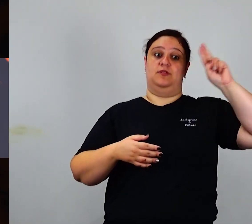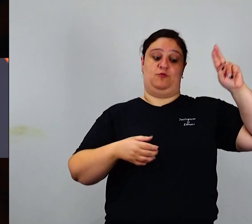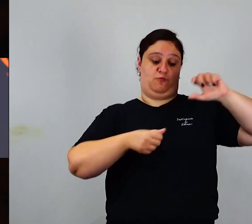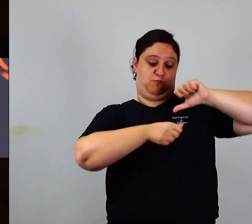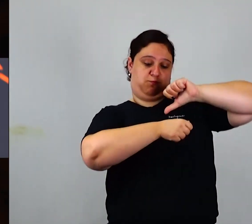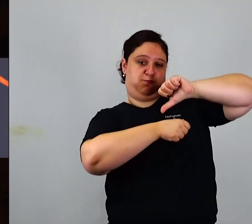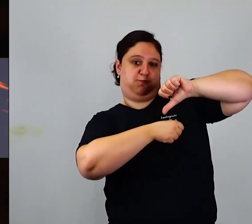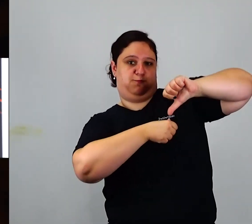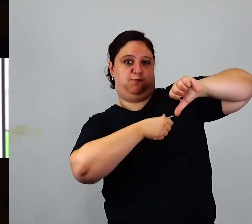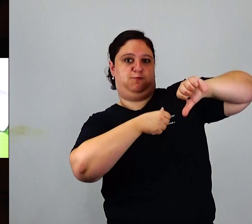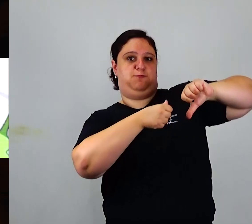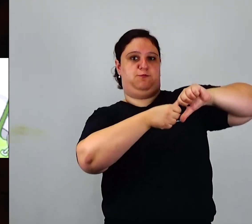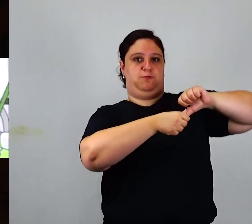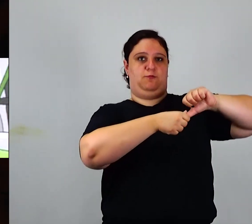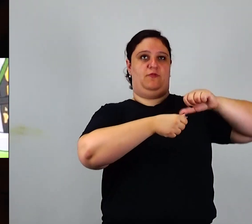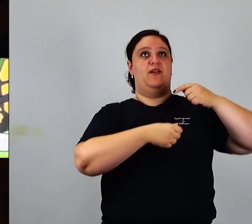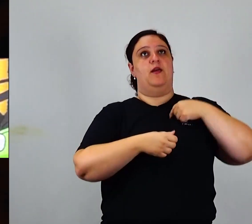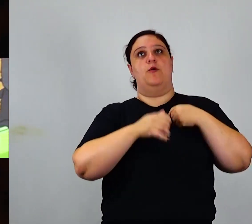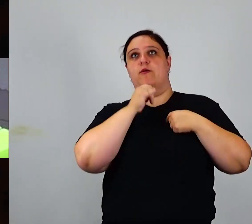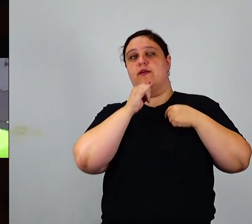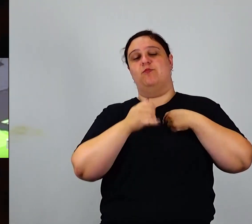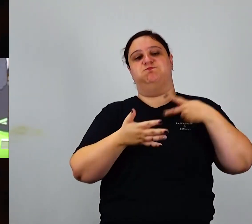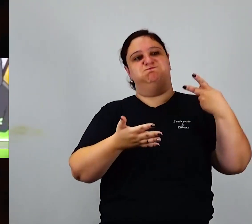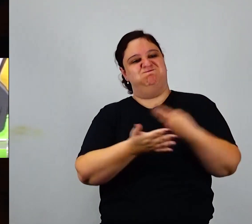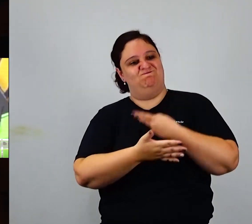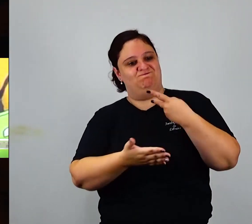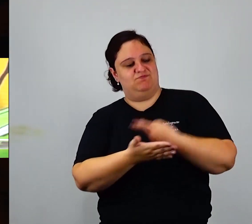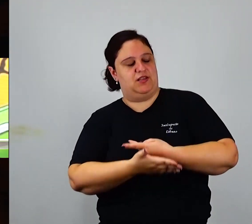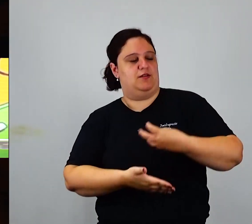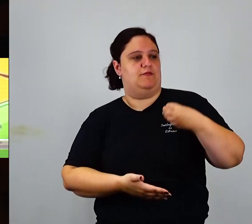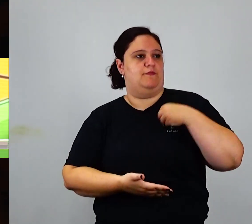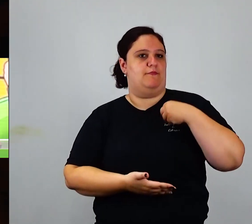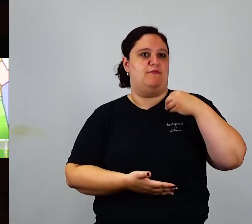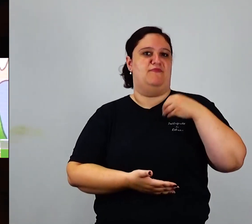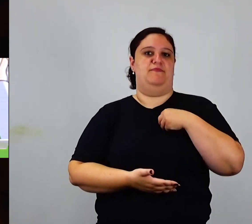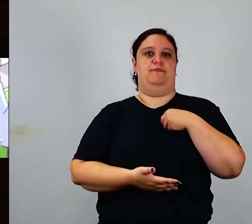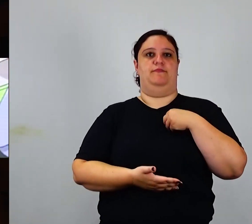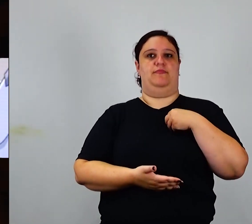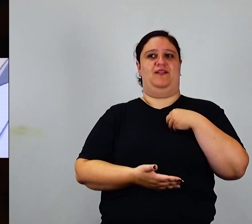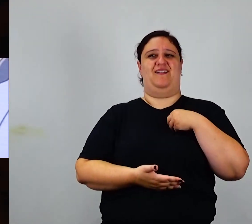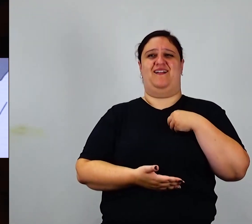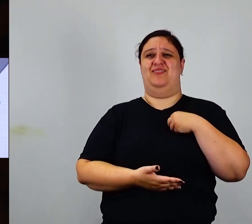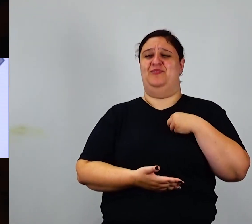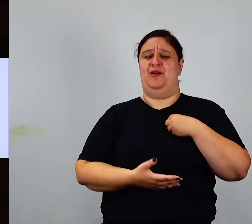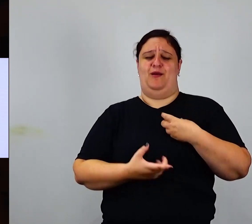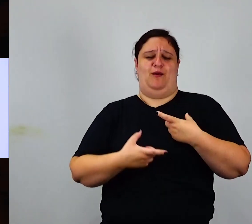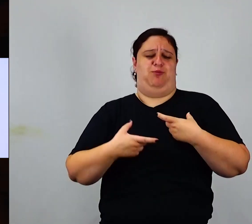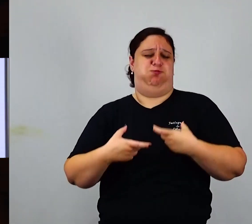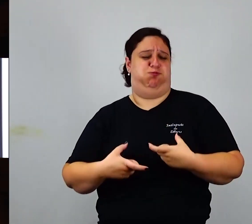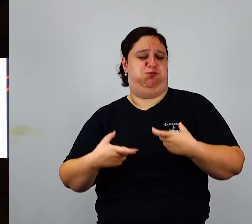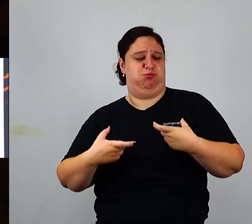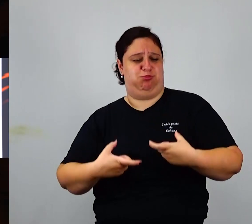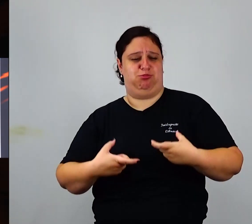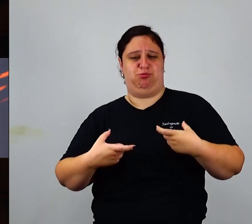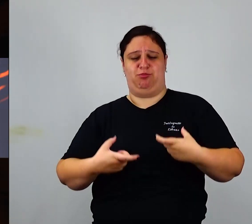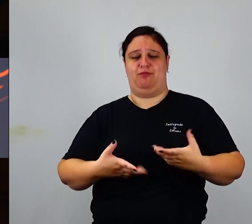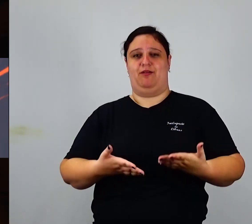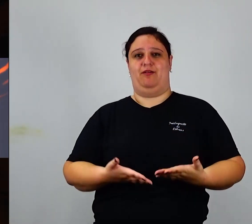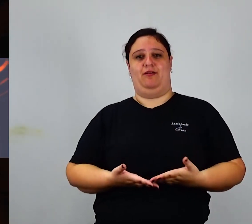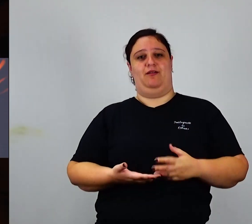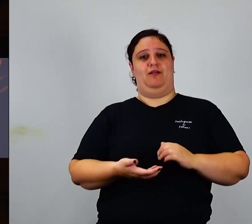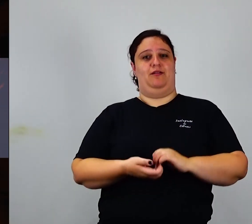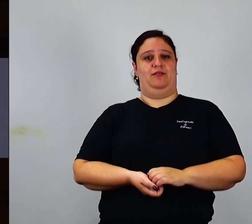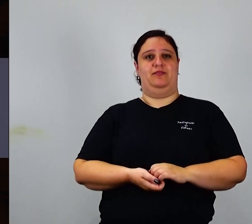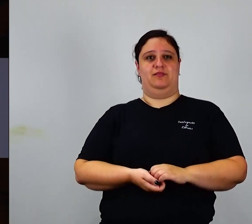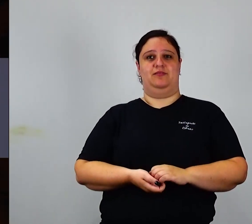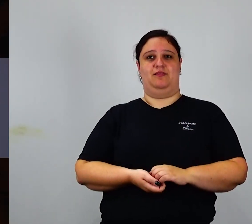Quando você cometer algum erro, quando você cair em pecado, quando você ficar desanimado, quando os seus